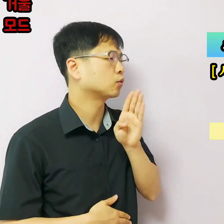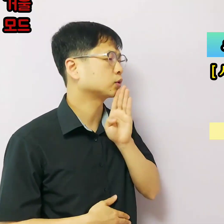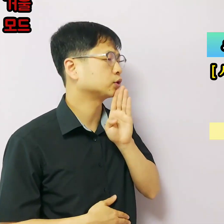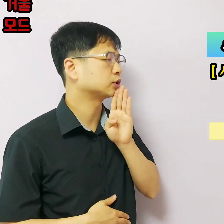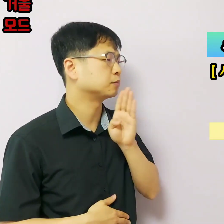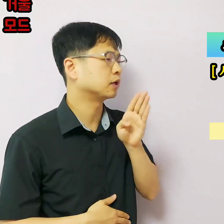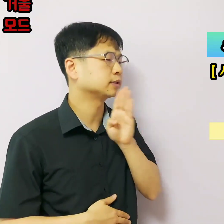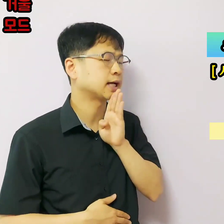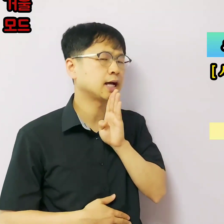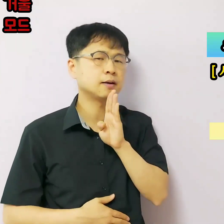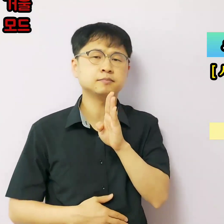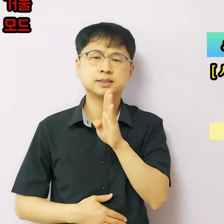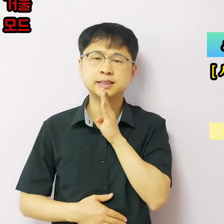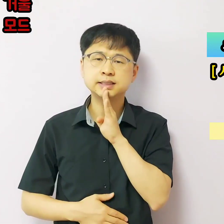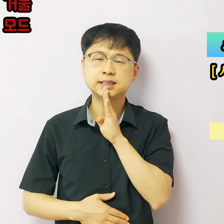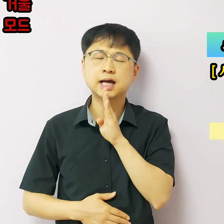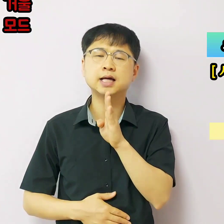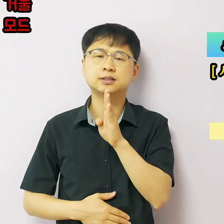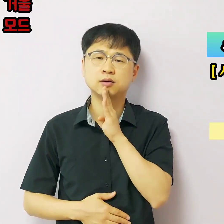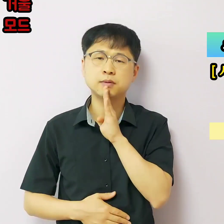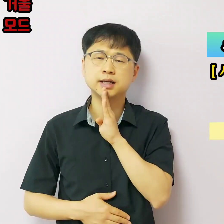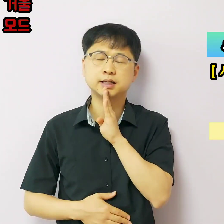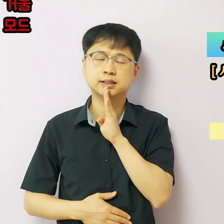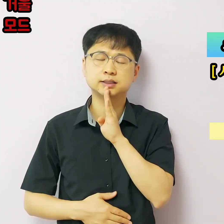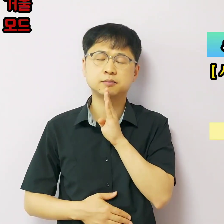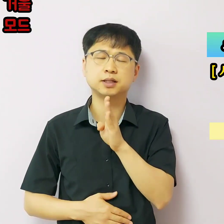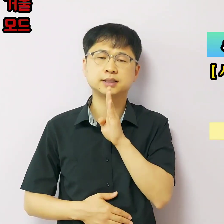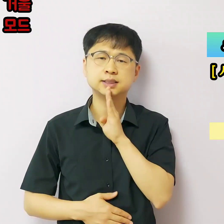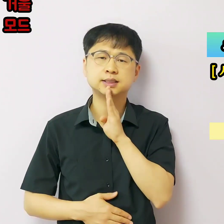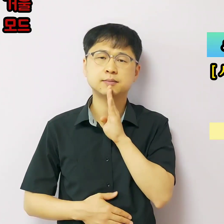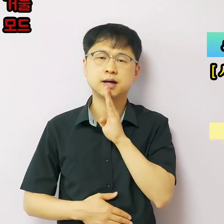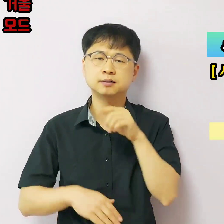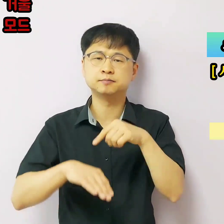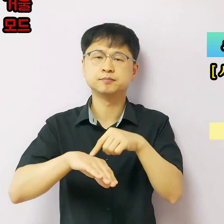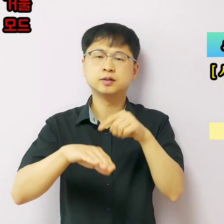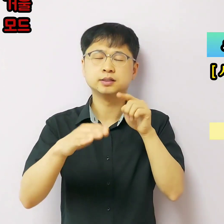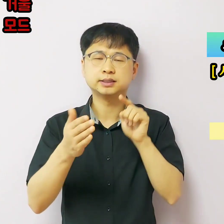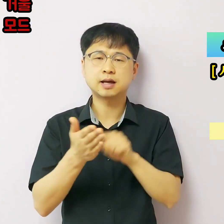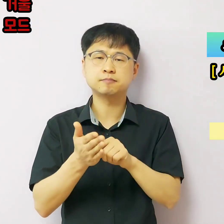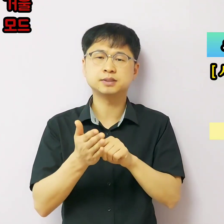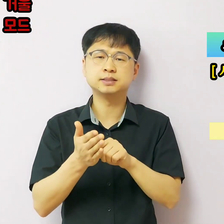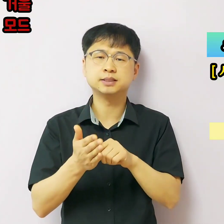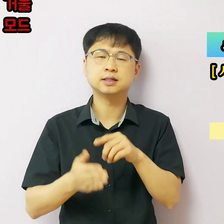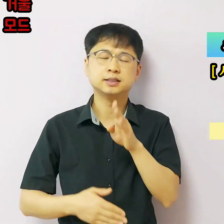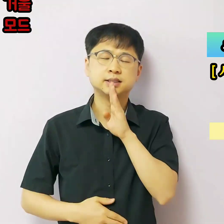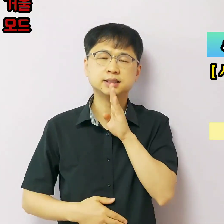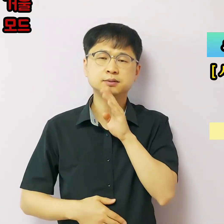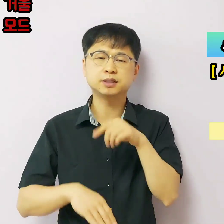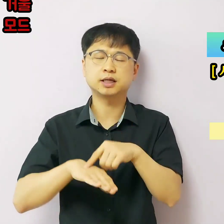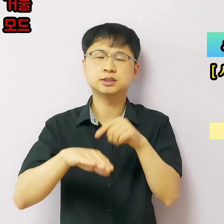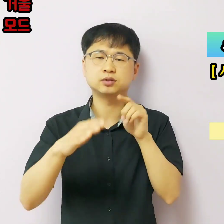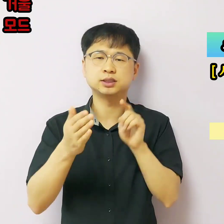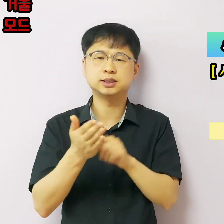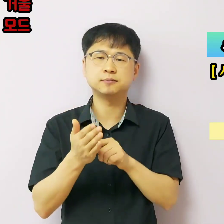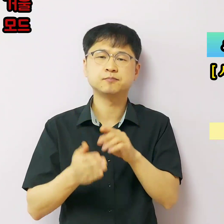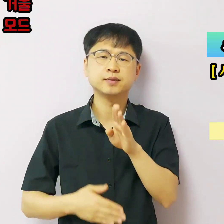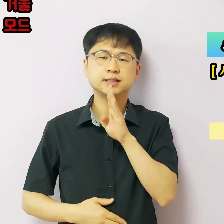톡톡 대주시면 참, 진짜, 정말이란 뜻이 됩니다. 진짜 마음, 참 진심이 되겠죠. 진심.